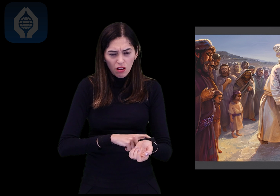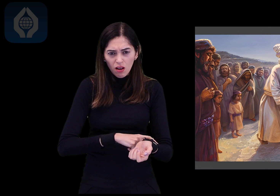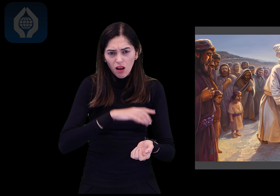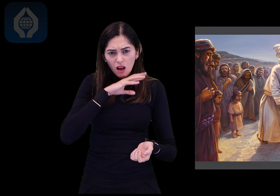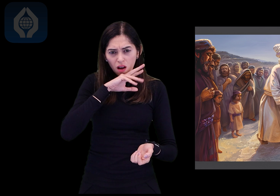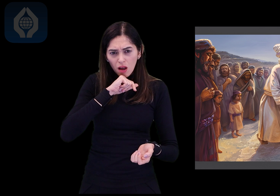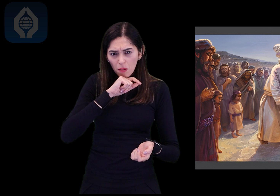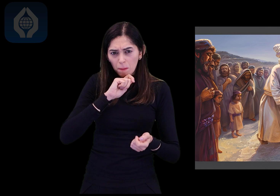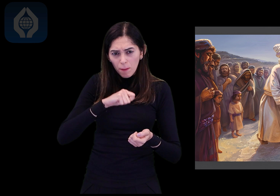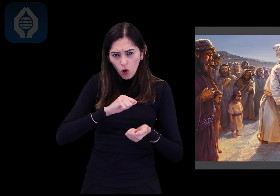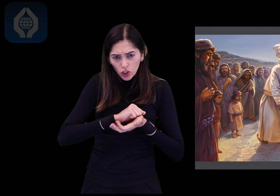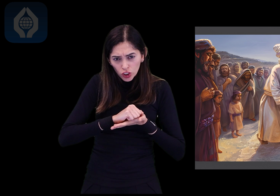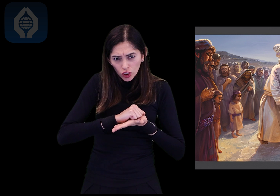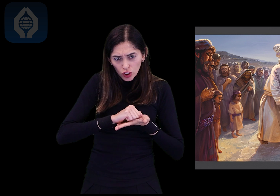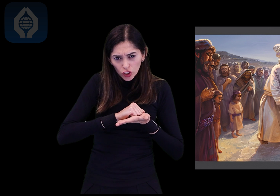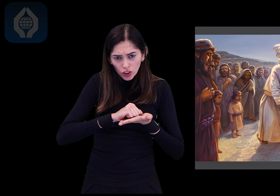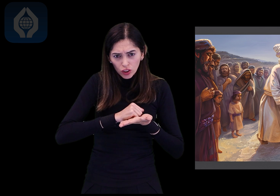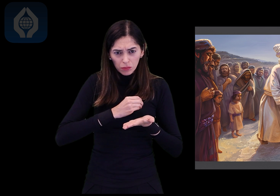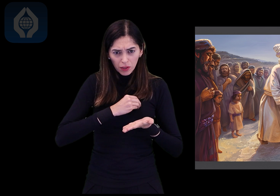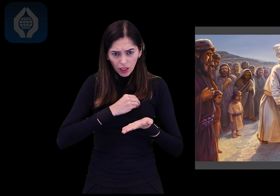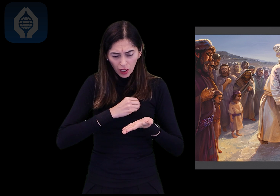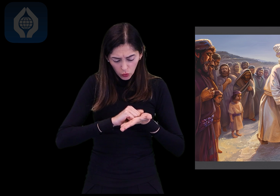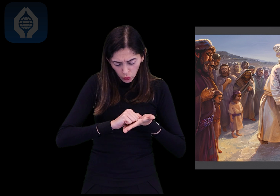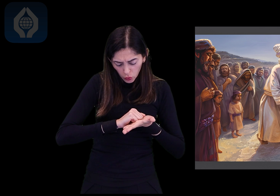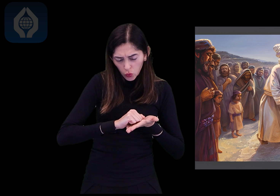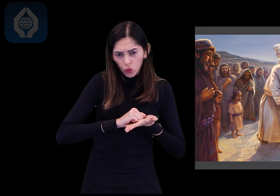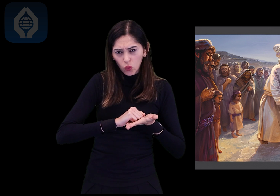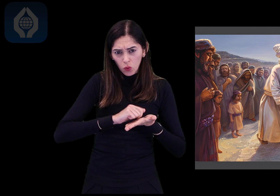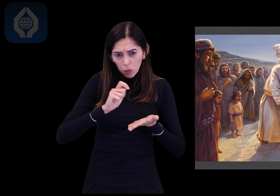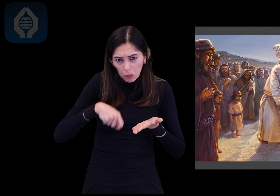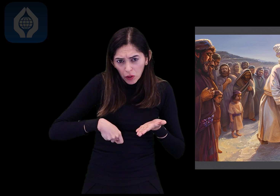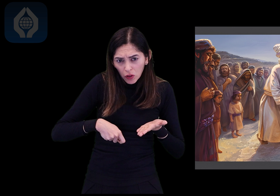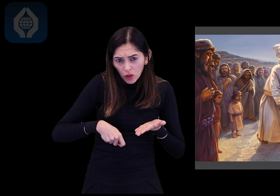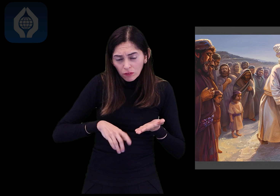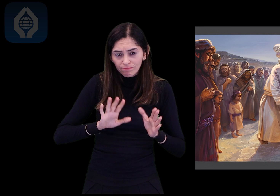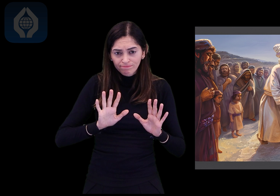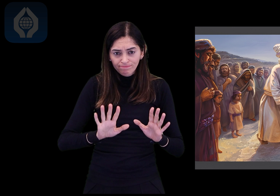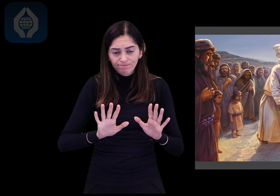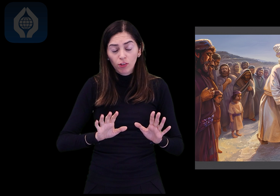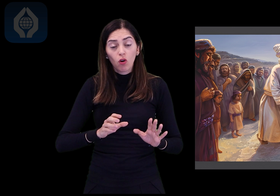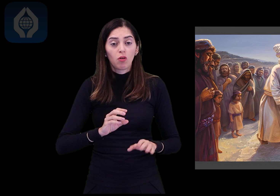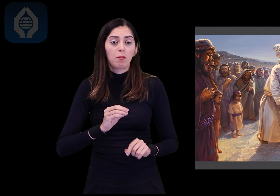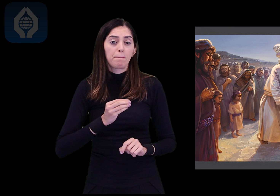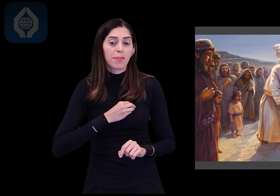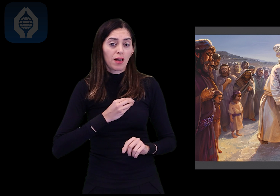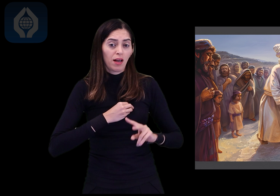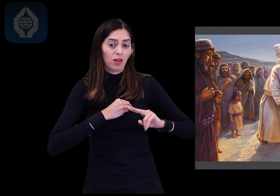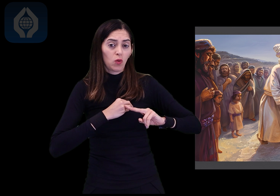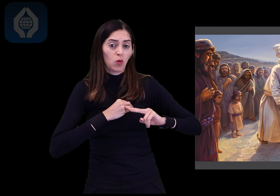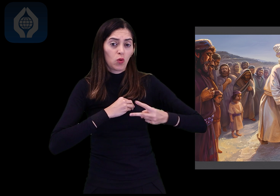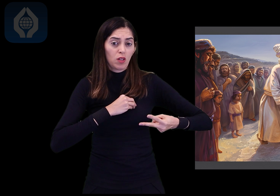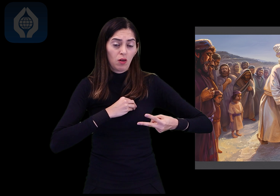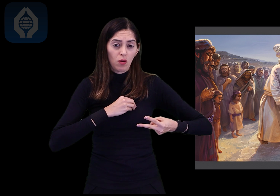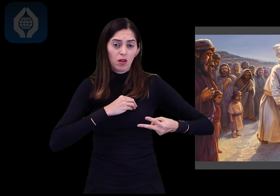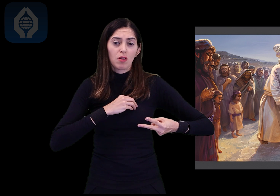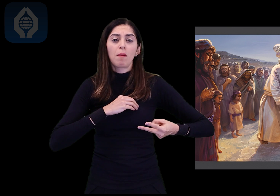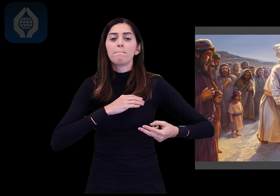sangue de animais não podia pagar pelos seus pecados. O castigo pelo pecado é a morte, e isso implica a separação